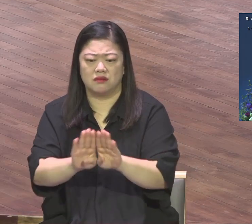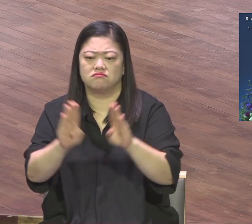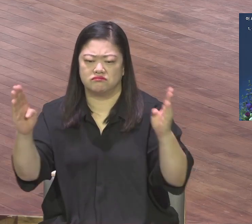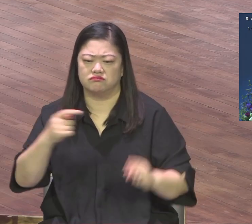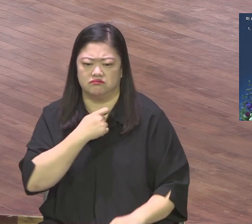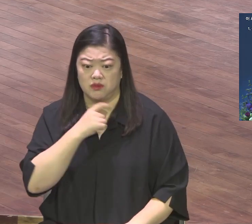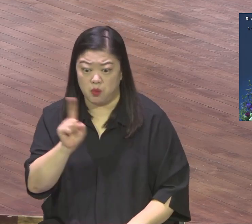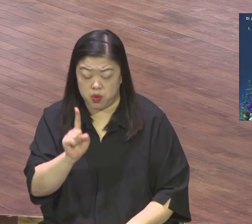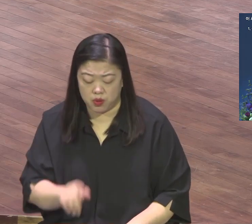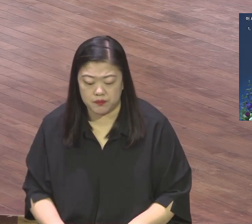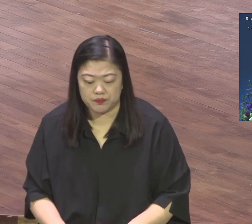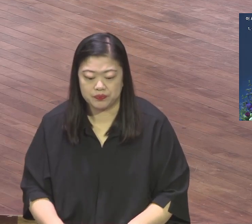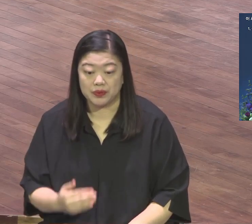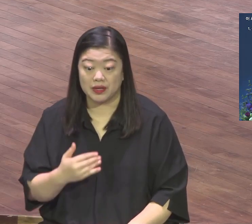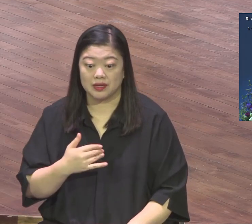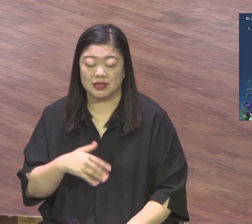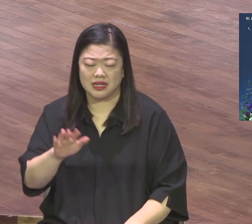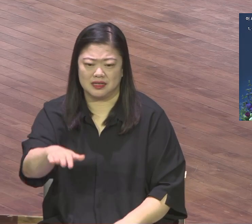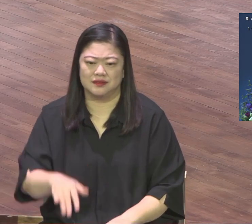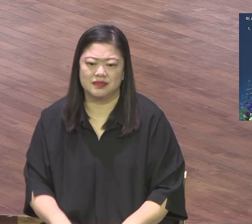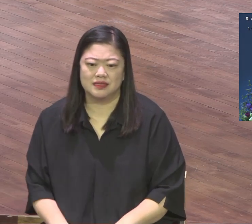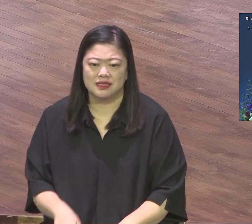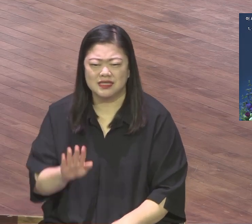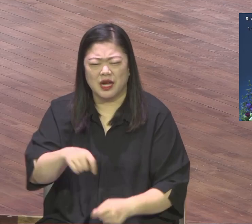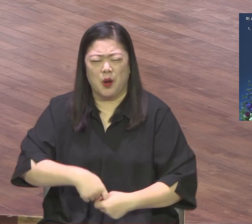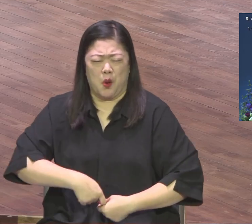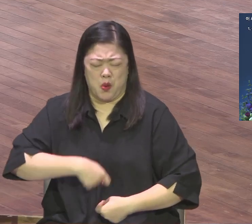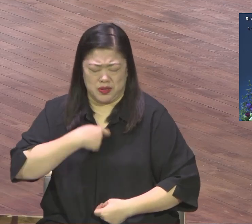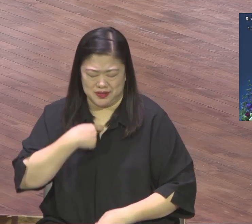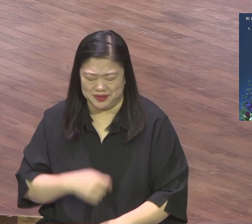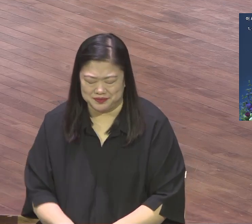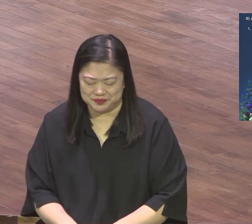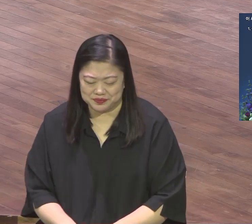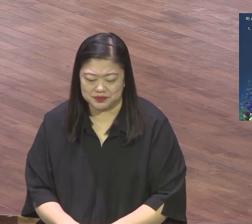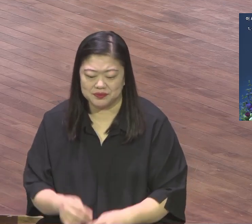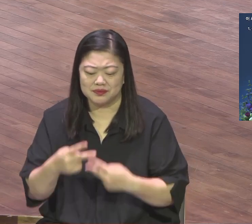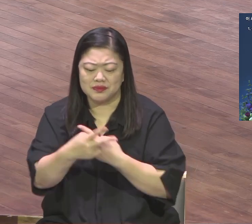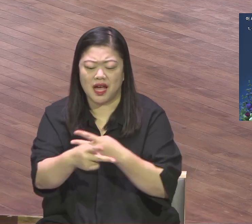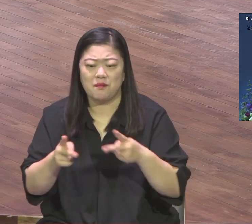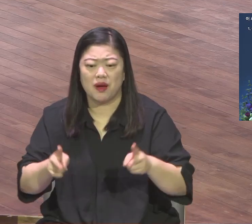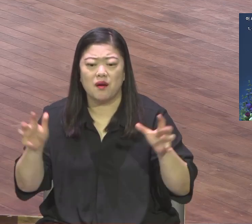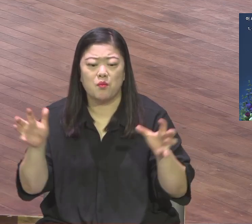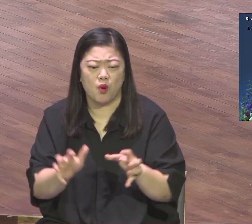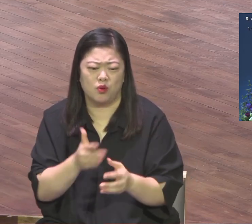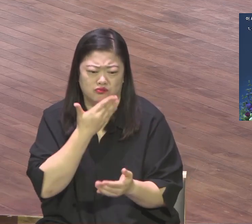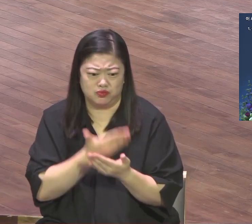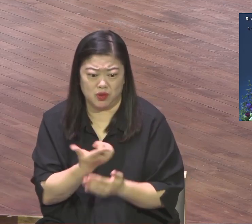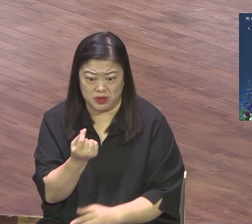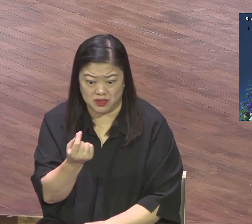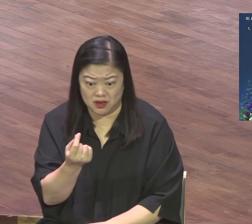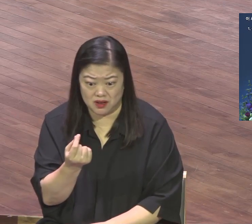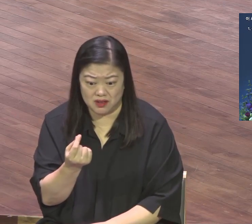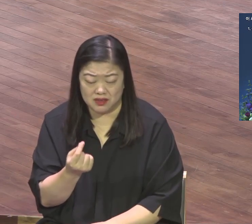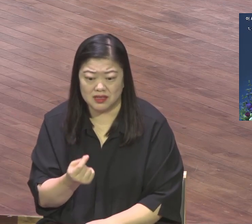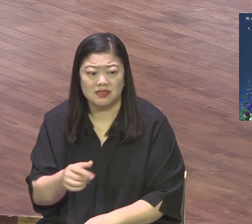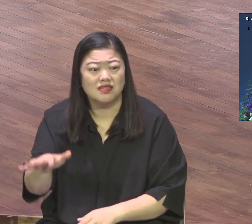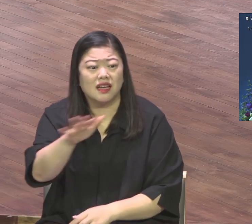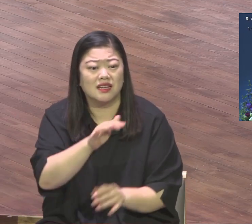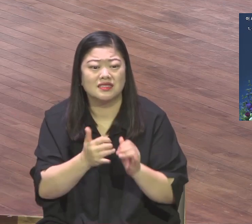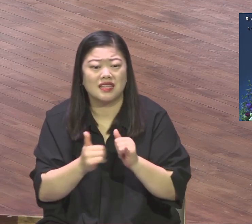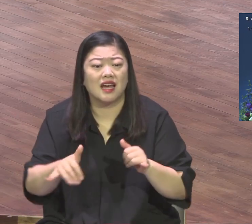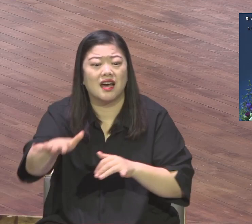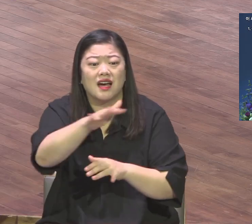고스톱 치는데 성령 역사합니까? 악령 역사하지. 성령이요 복음을 말할